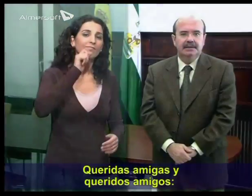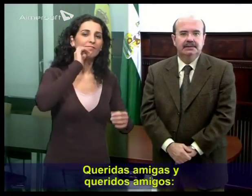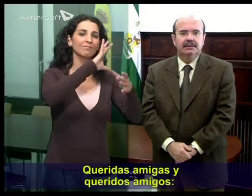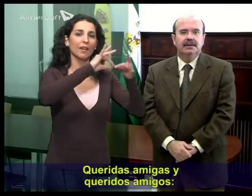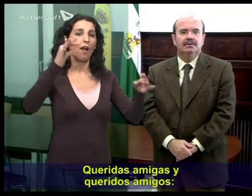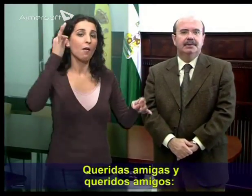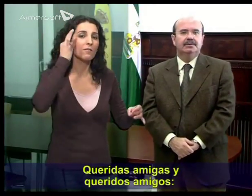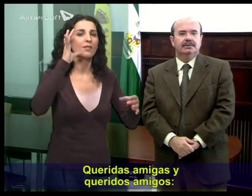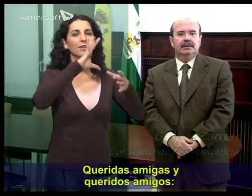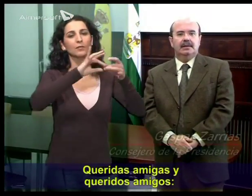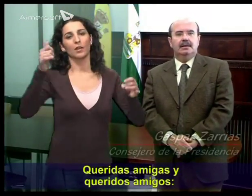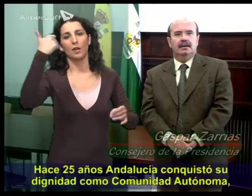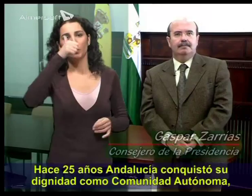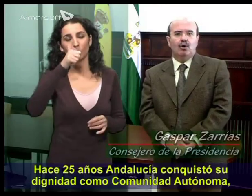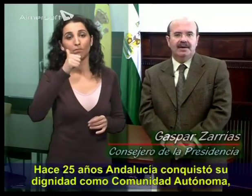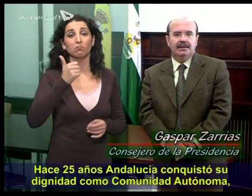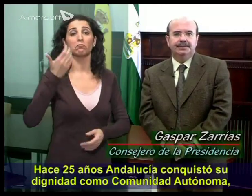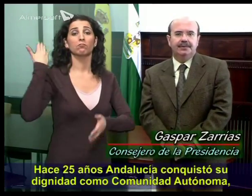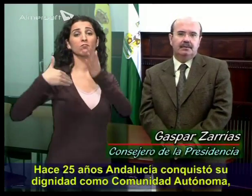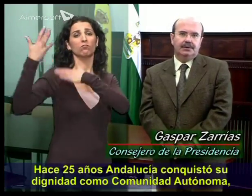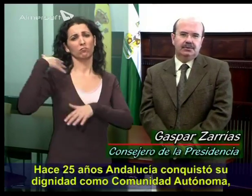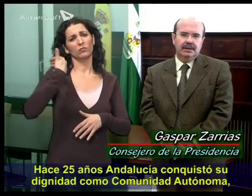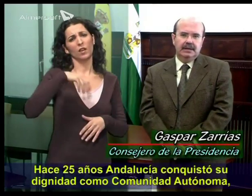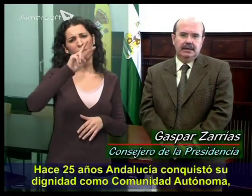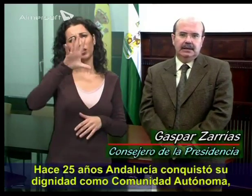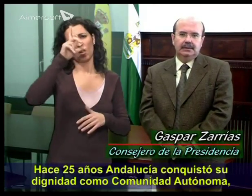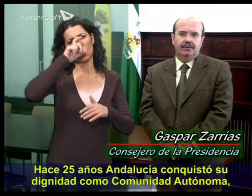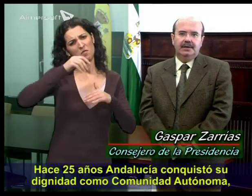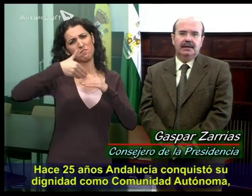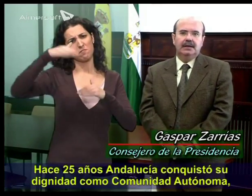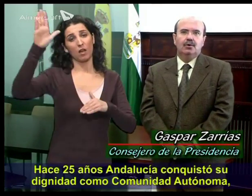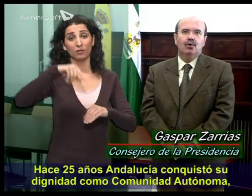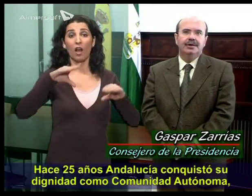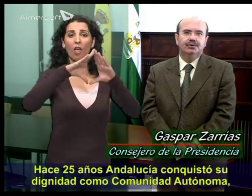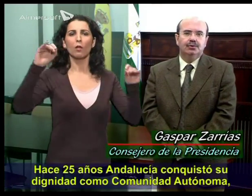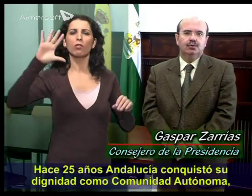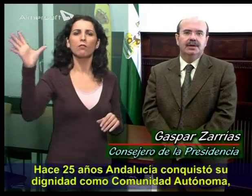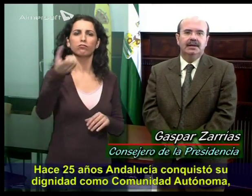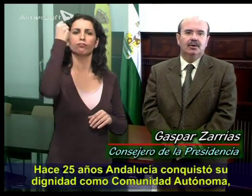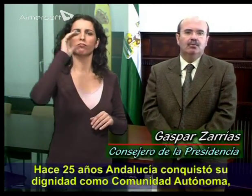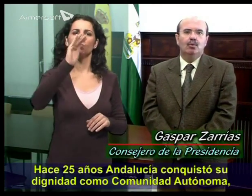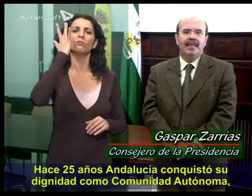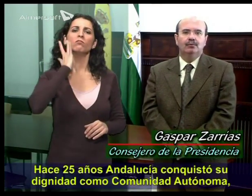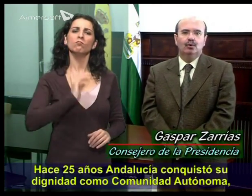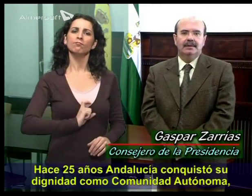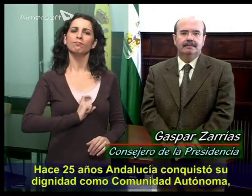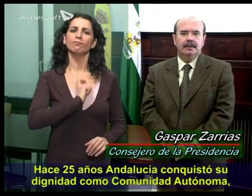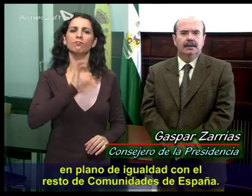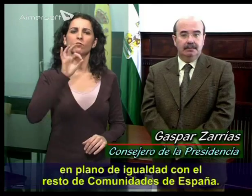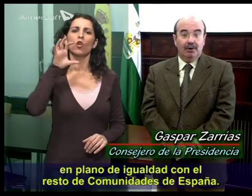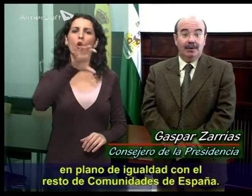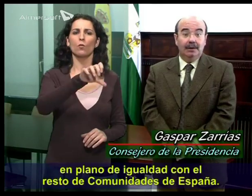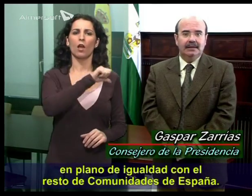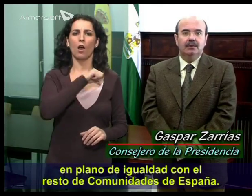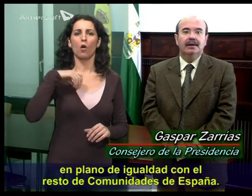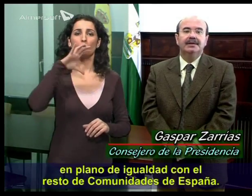Queridas amigas y queridos amigos, hace poco más de 25 años Andalucía conquistó su dignidad como comunidad autónoma,